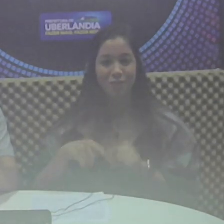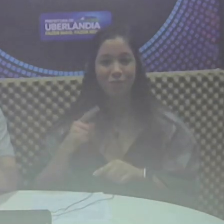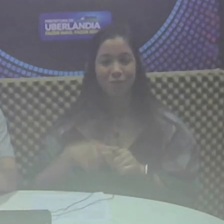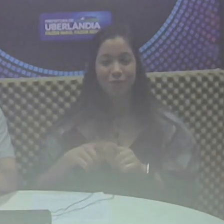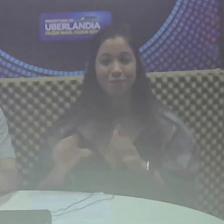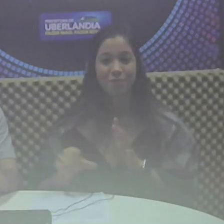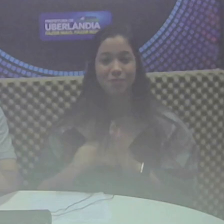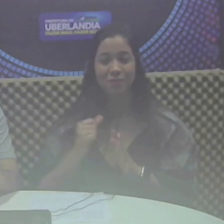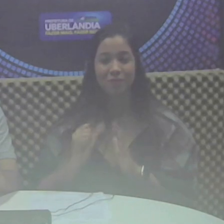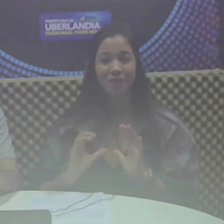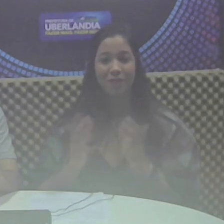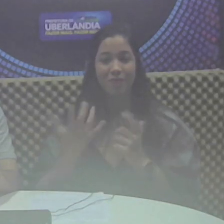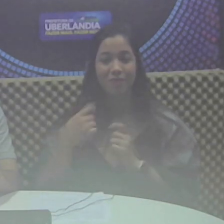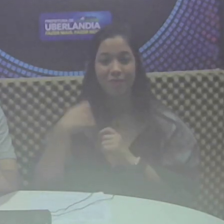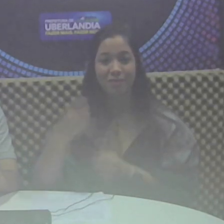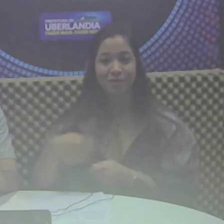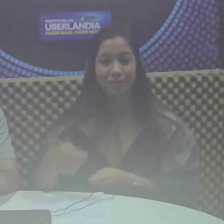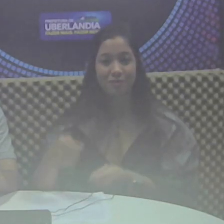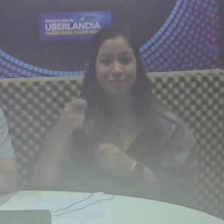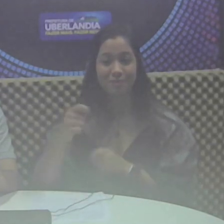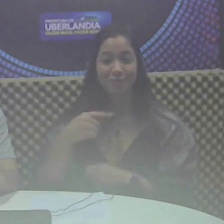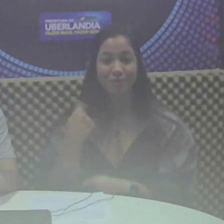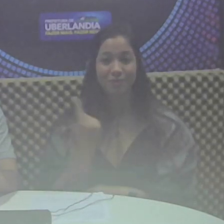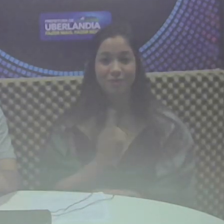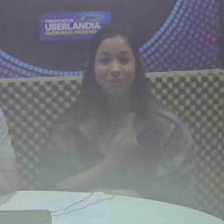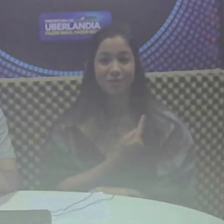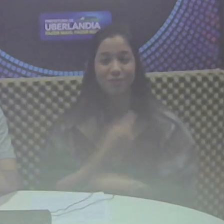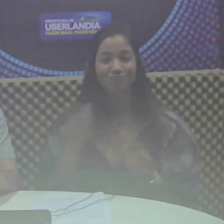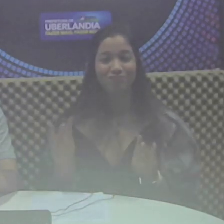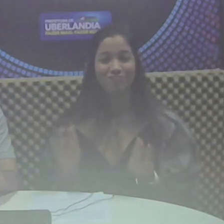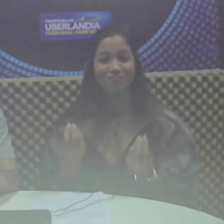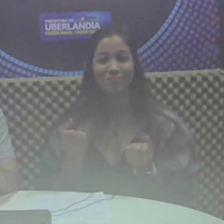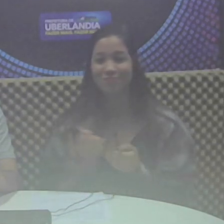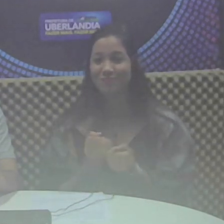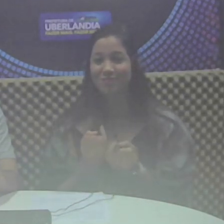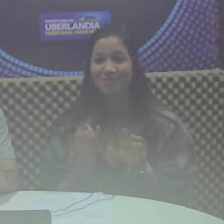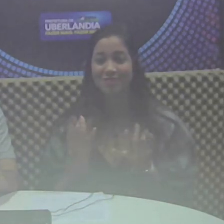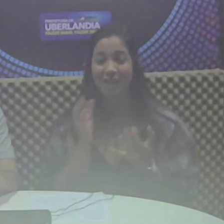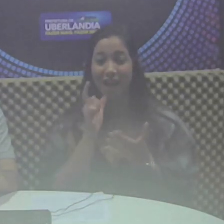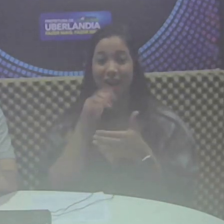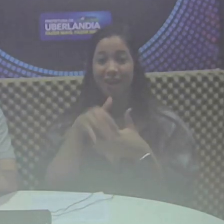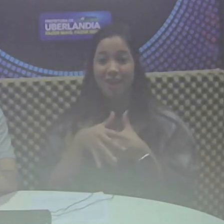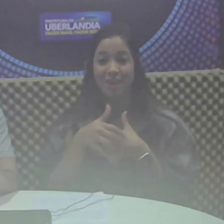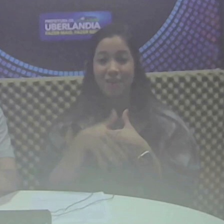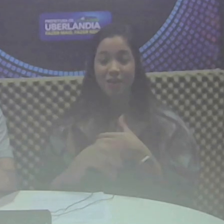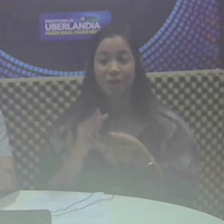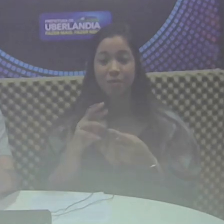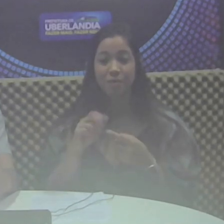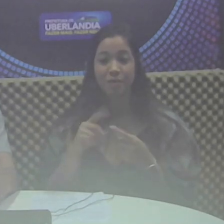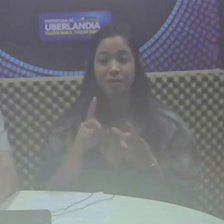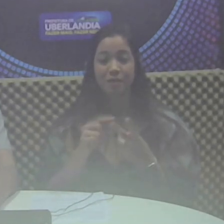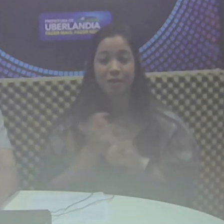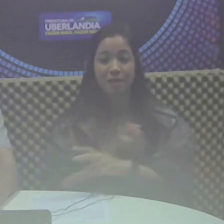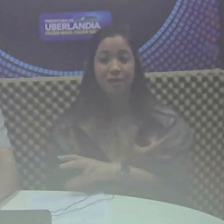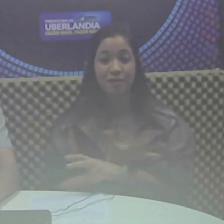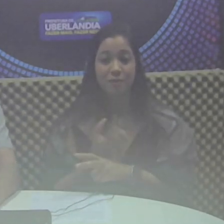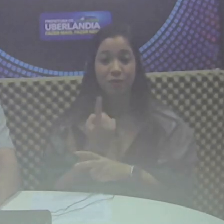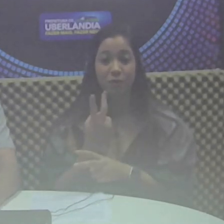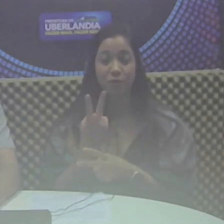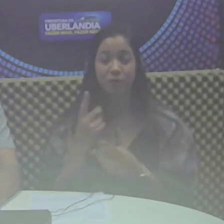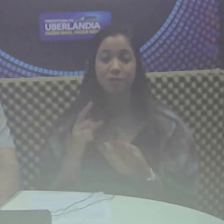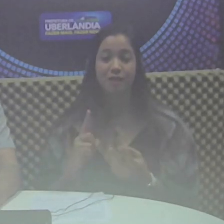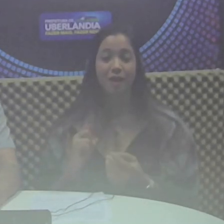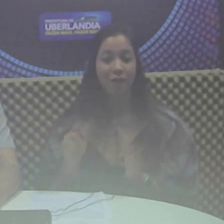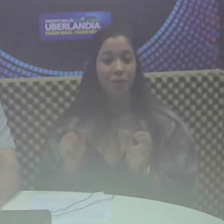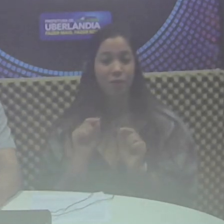de pesca esportiva de Uberlândia. Nossa região, riquíssima com várias represas, como a do Miranda, Capim Branco 1 e 2, se torna o